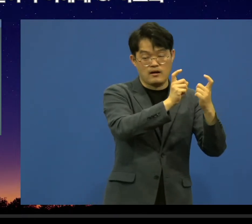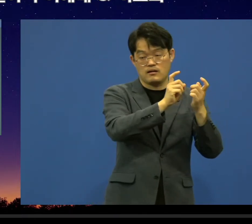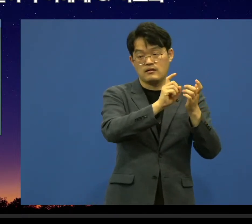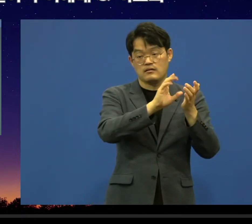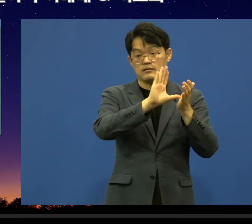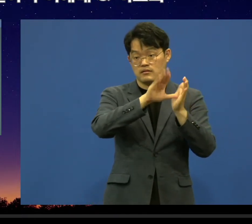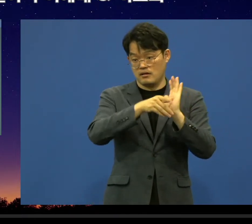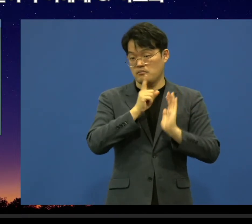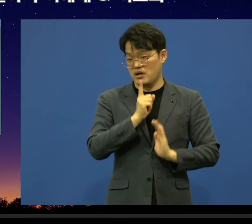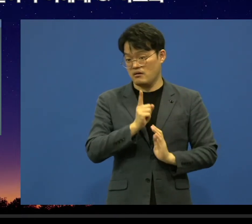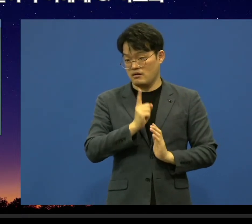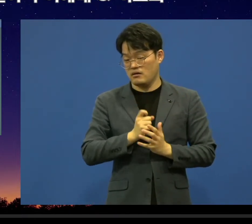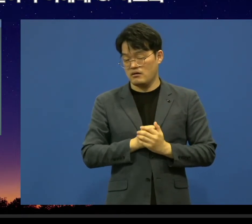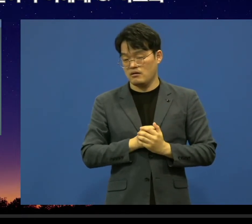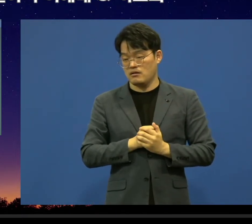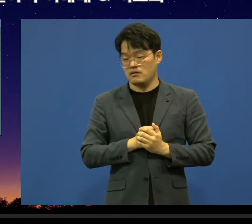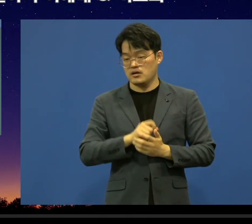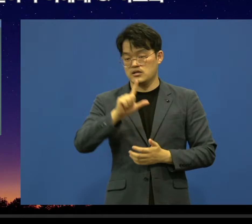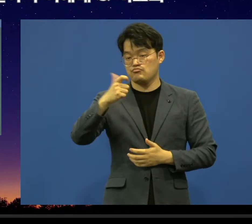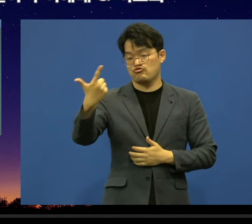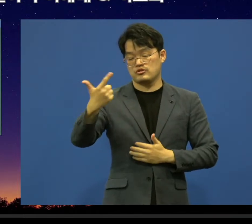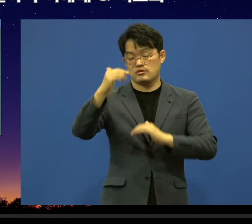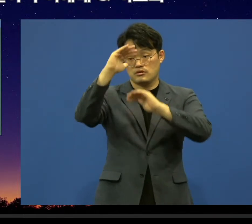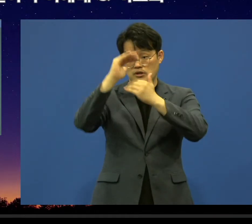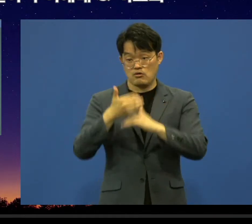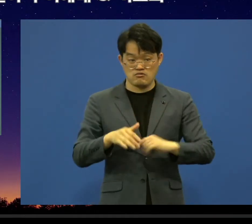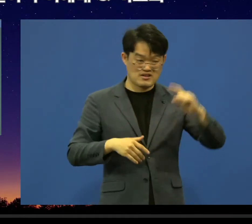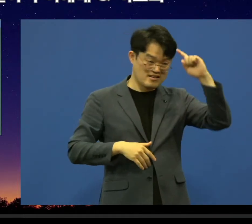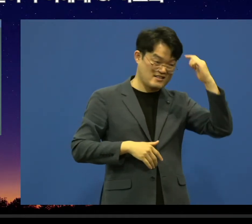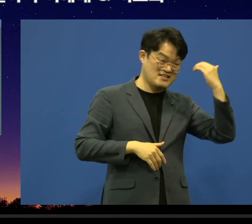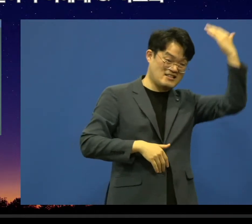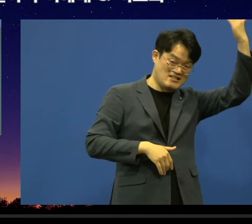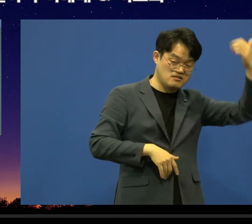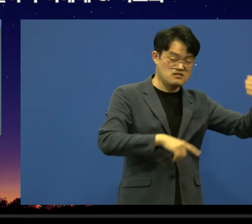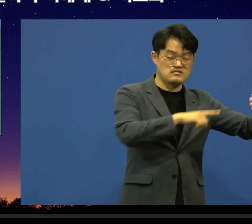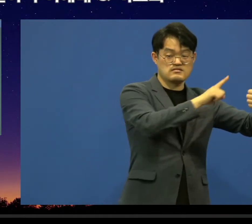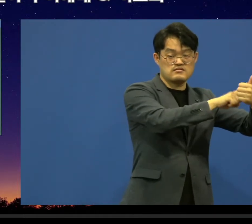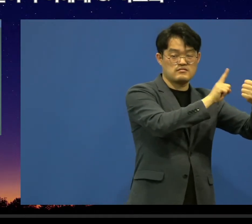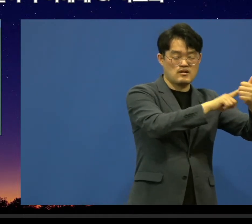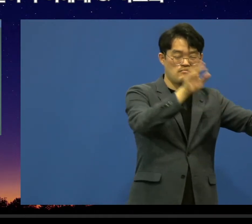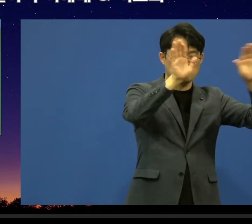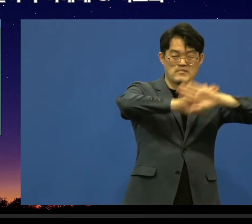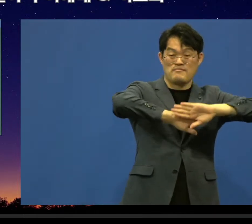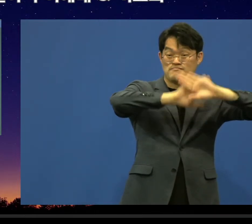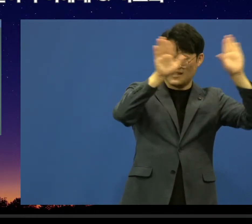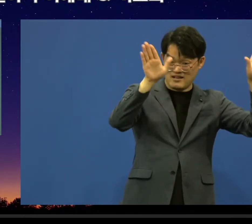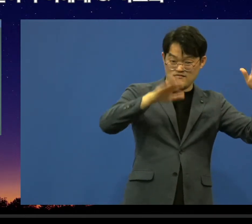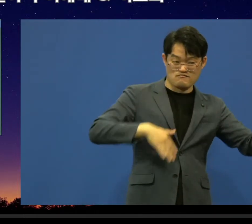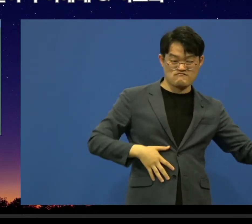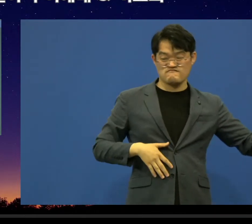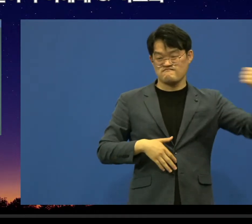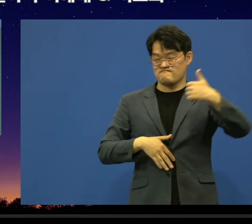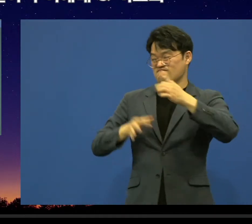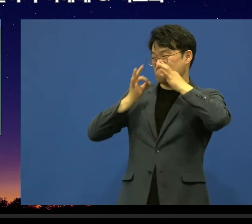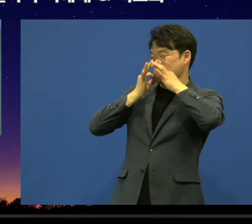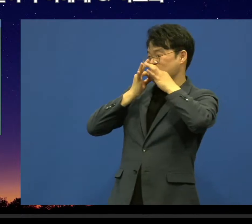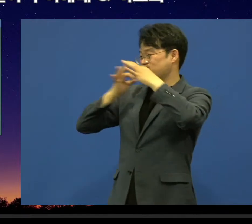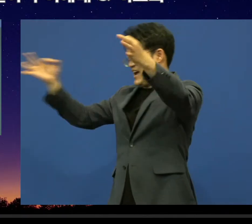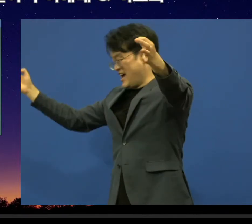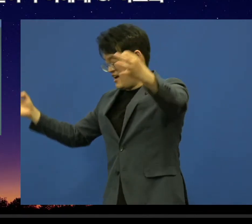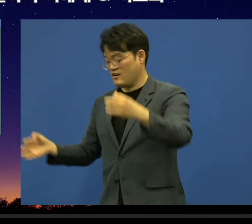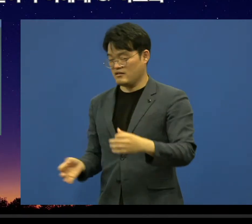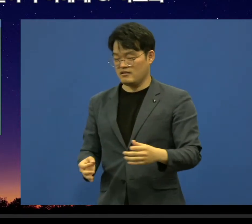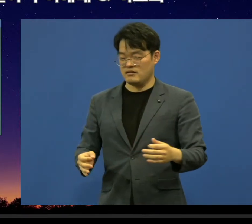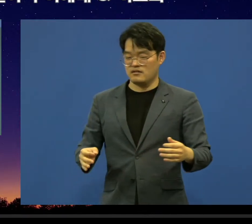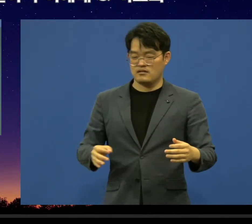타이밍이에요. 16절 말씀에 보면은 골리앗은 조석으로 나와서 소리쳤다고 해요. 조석이 뭡니까? 아침